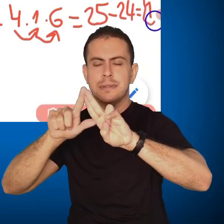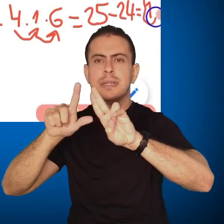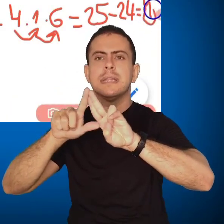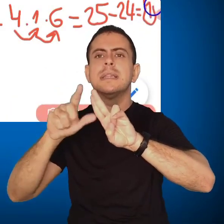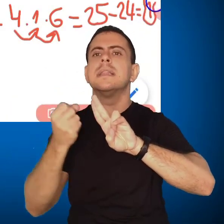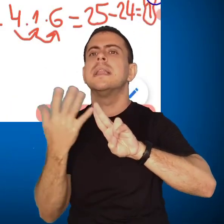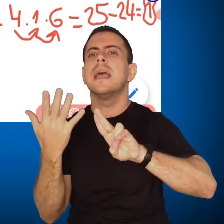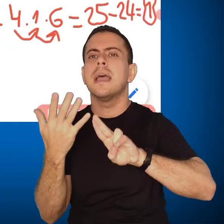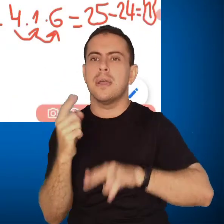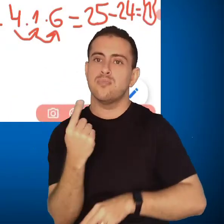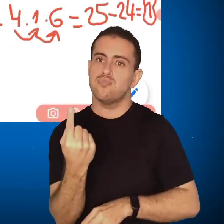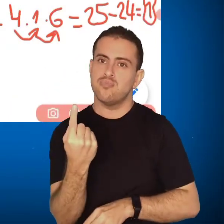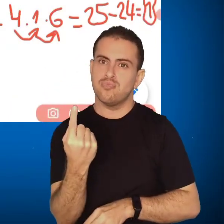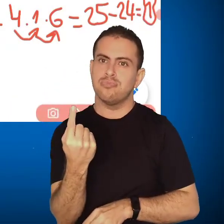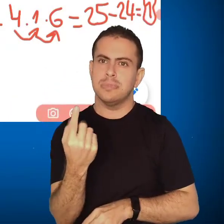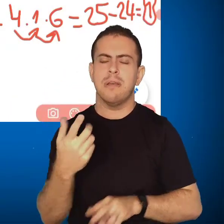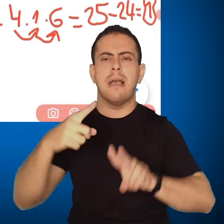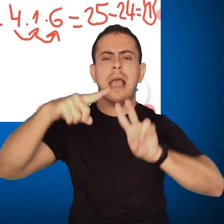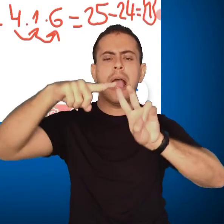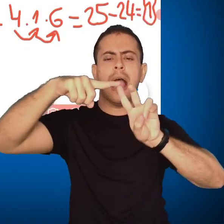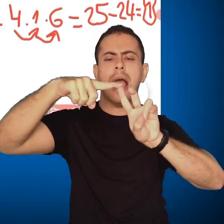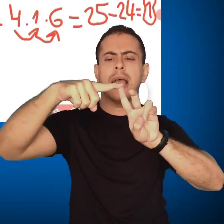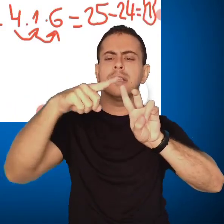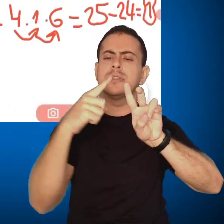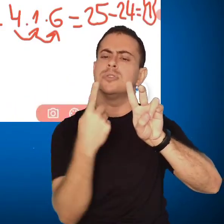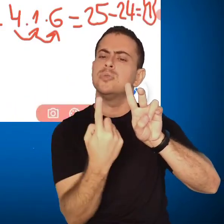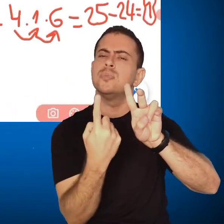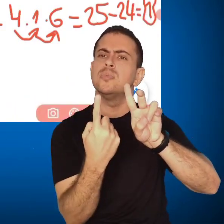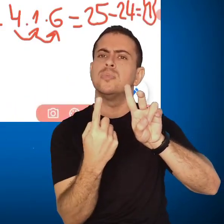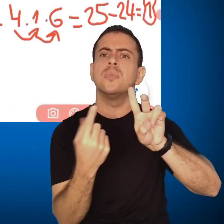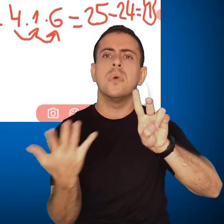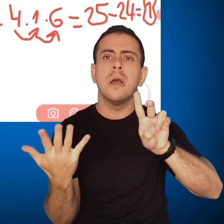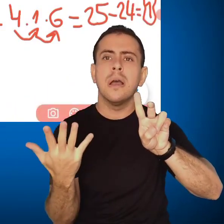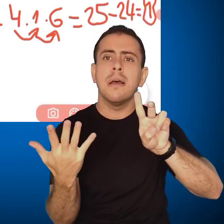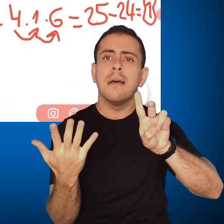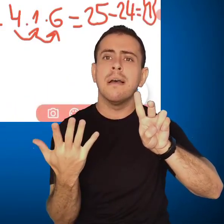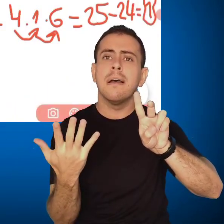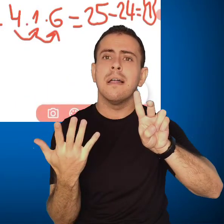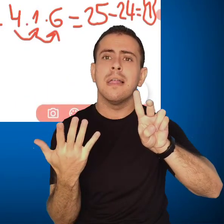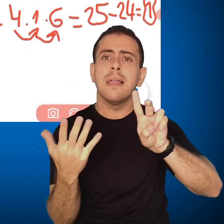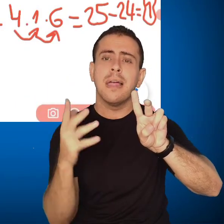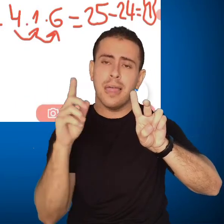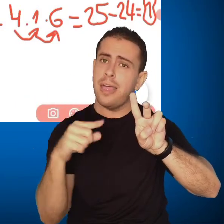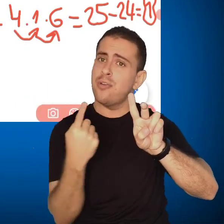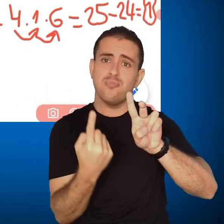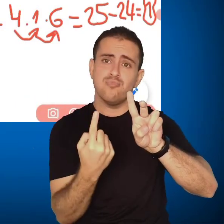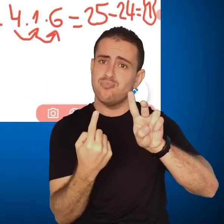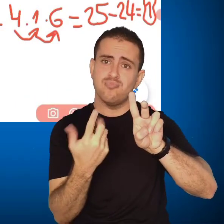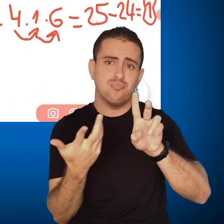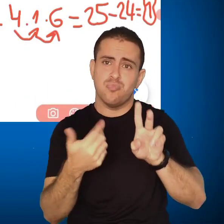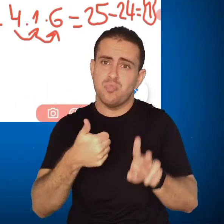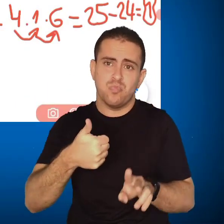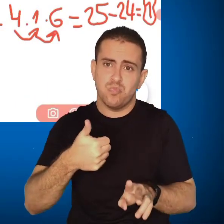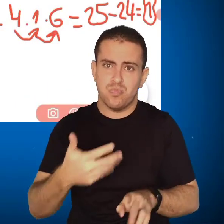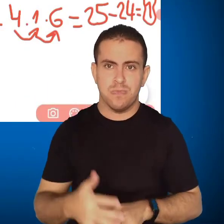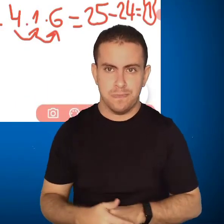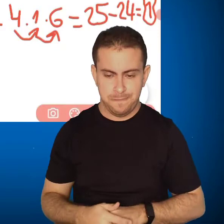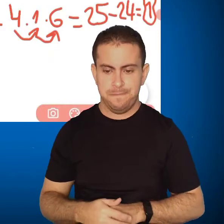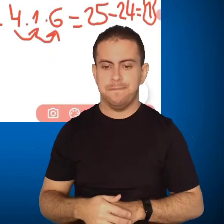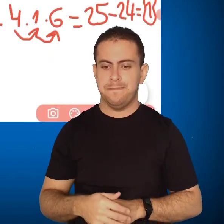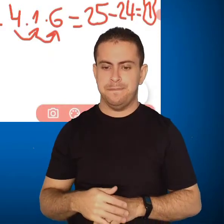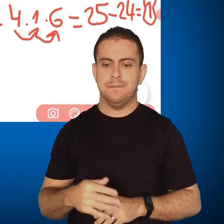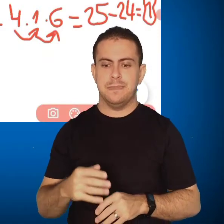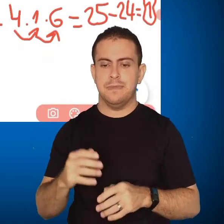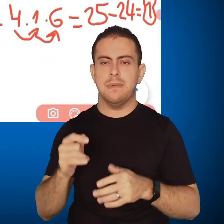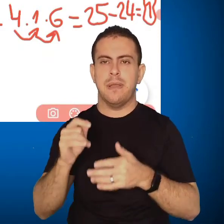foi o delta, ó, do 1? Raiz quadrada de 1, pessoal, é quanto? Raiz quadrada de 1. Vai dar 1. Vou fazer aqui devagarinho. É